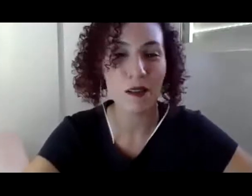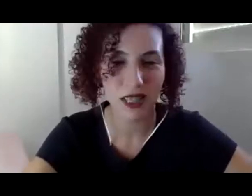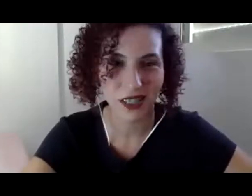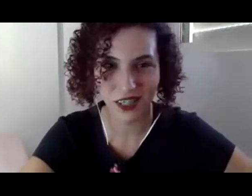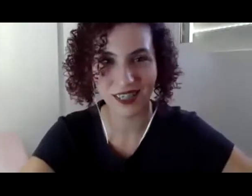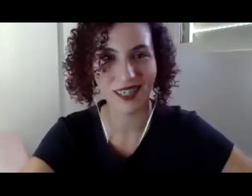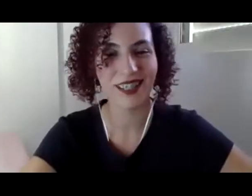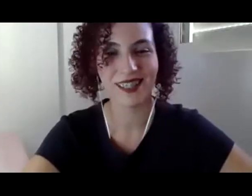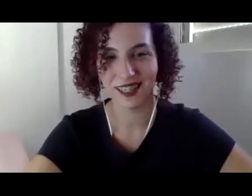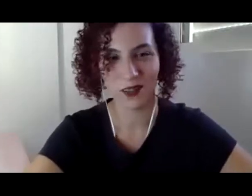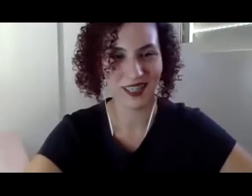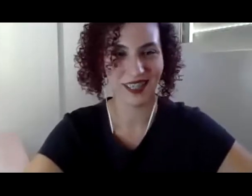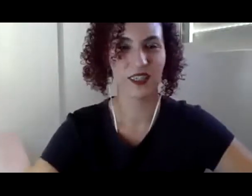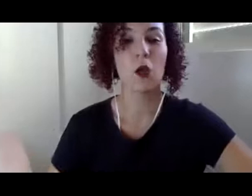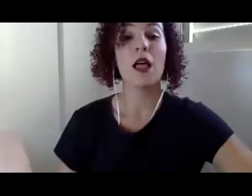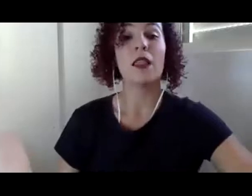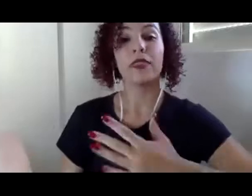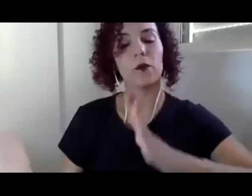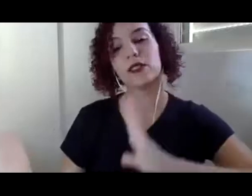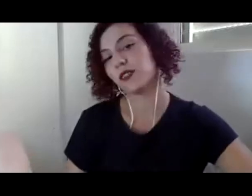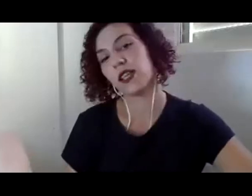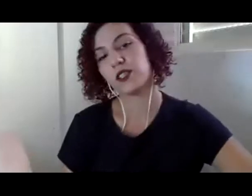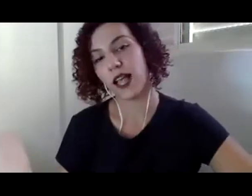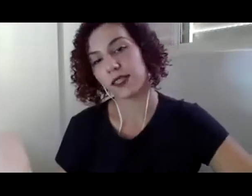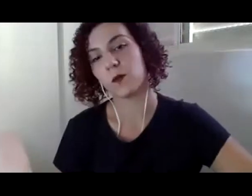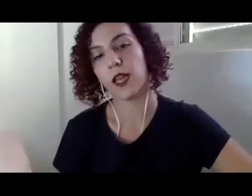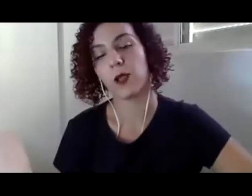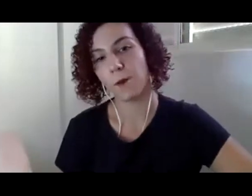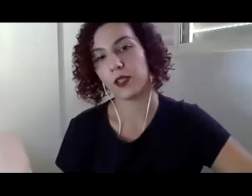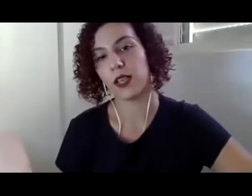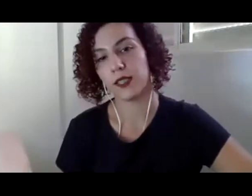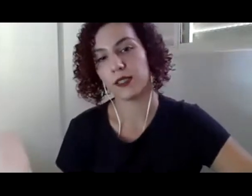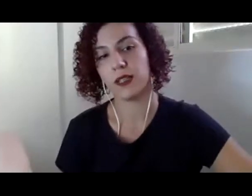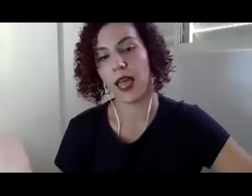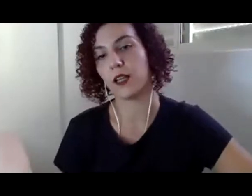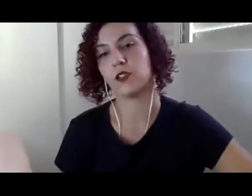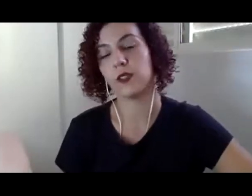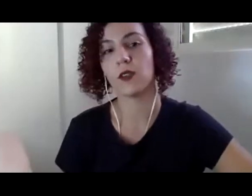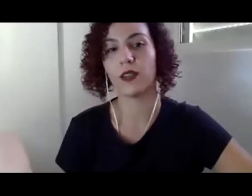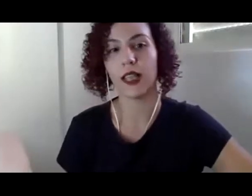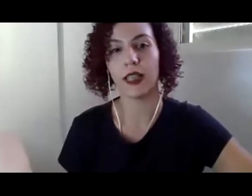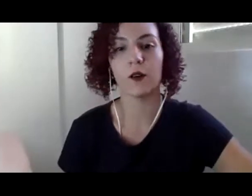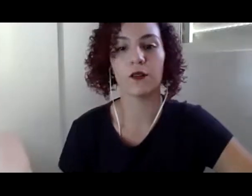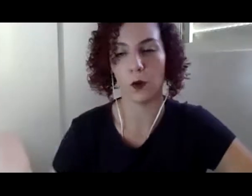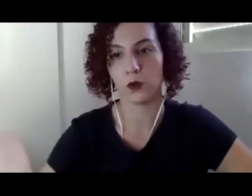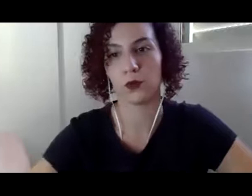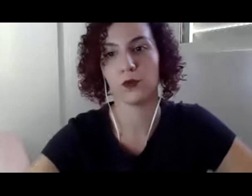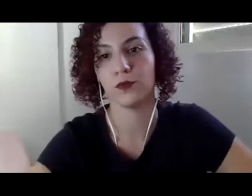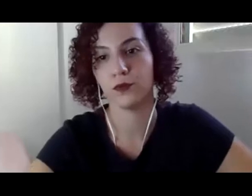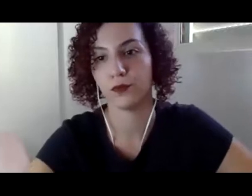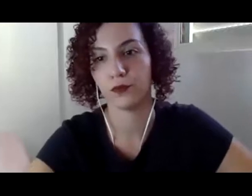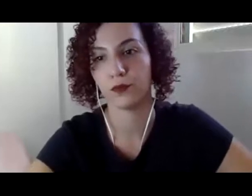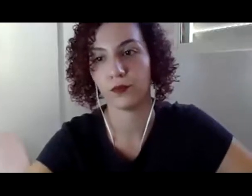Nem sabia que existia essa coisinha. Não existe legislação que regulamente a acessibilidade. Isso é verdadeiro ou